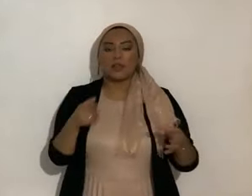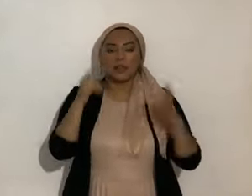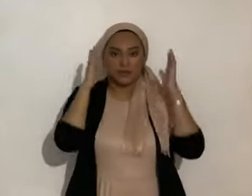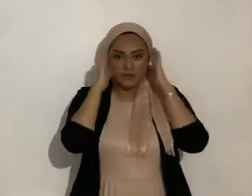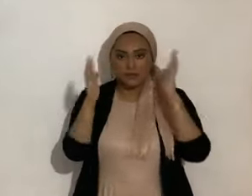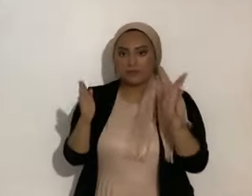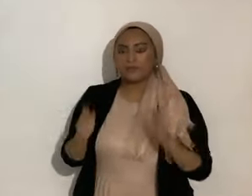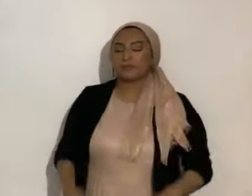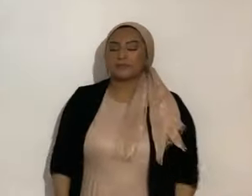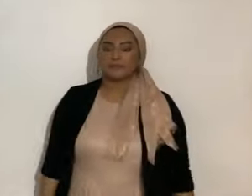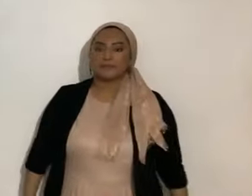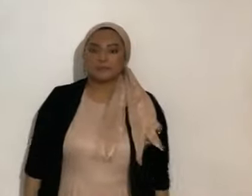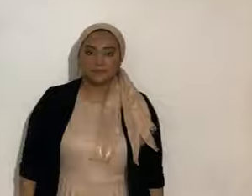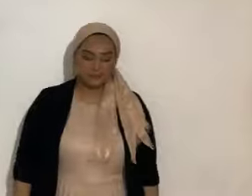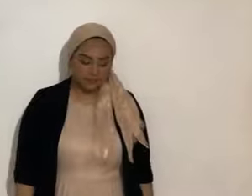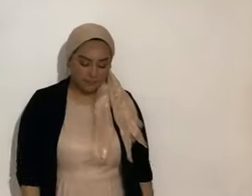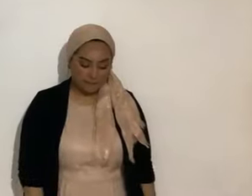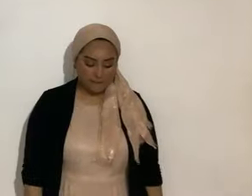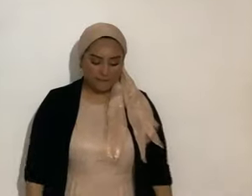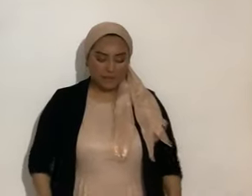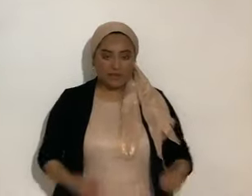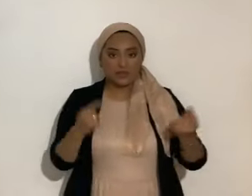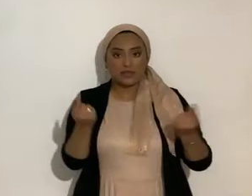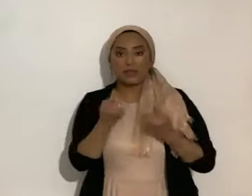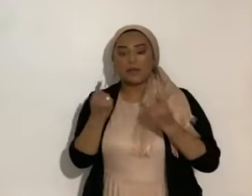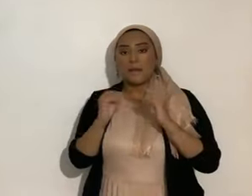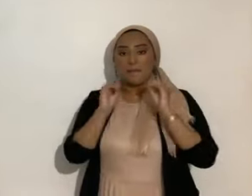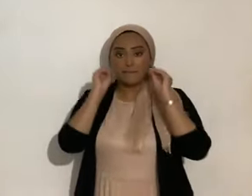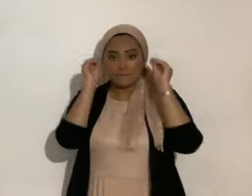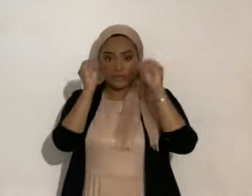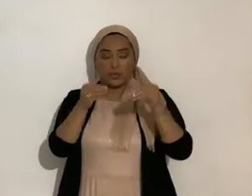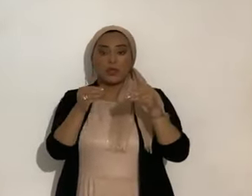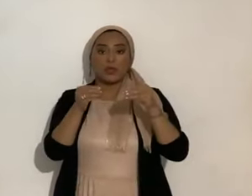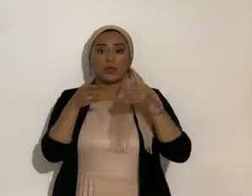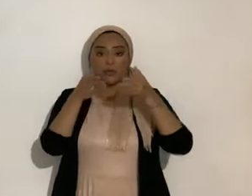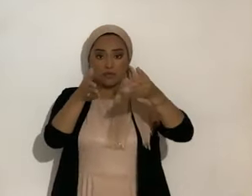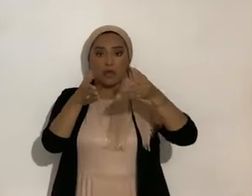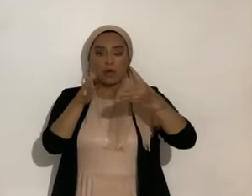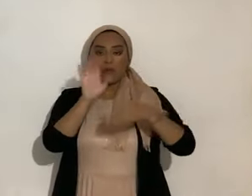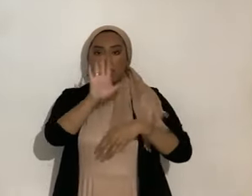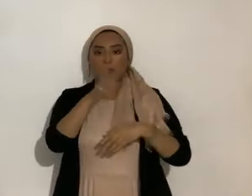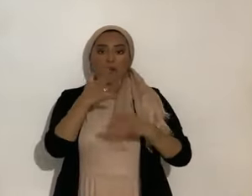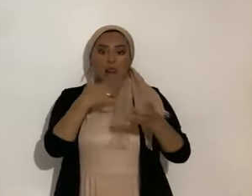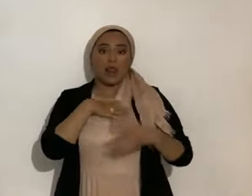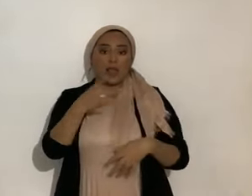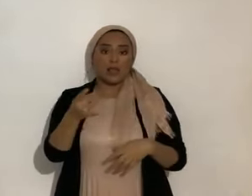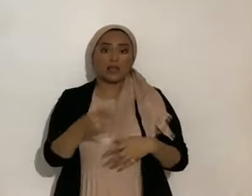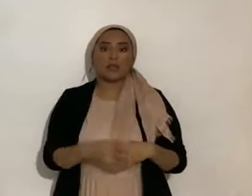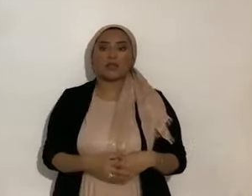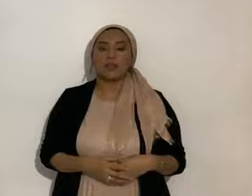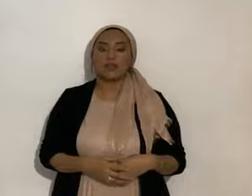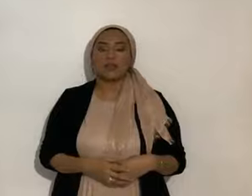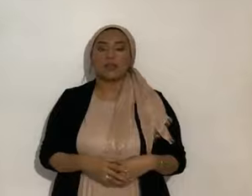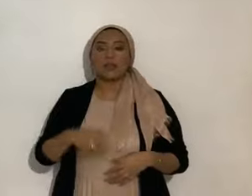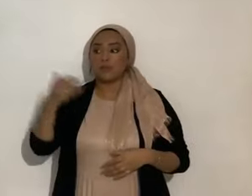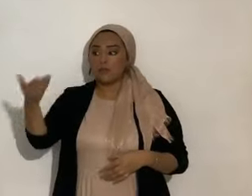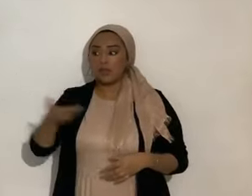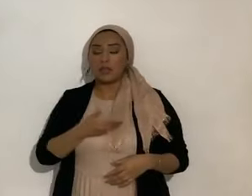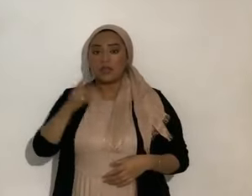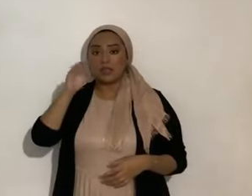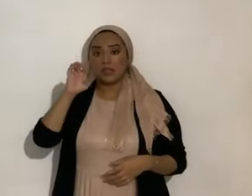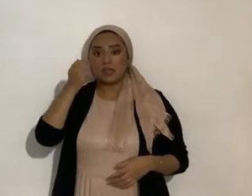sino atentos y desatentos. Entonces el pecado te lo va a poner en la forma que tú quieras, y entonces lo que atrae al ego